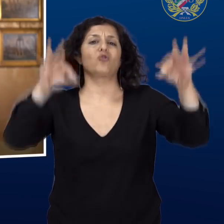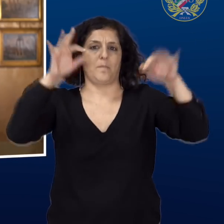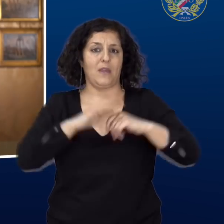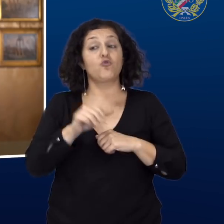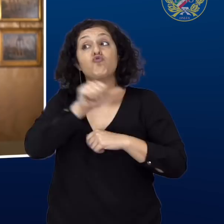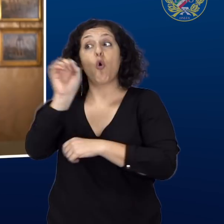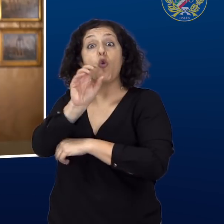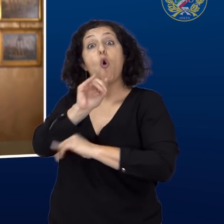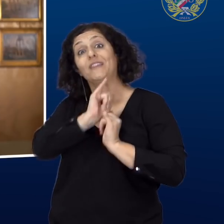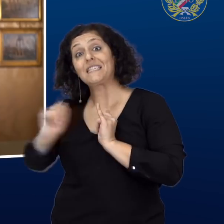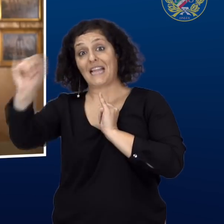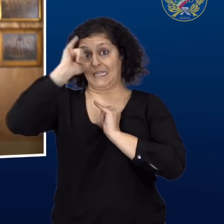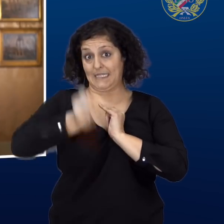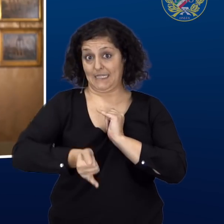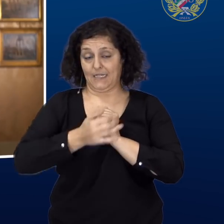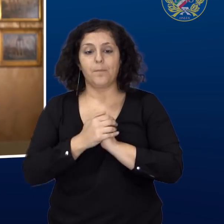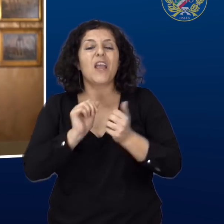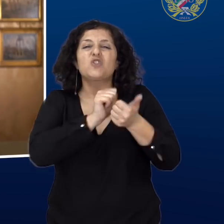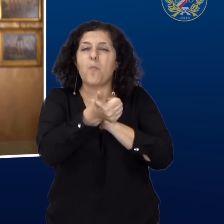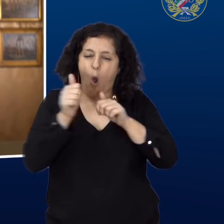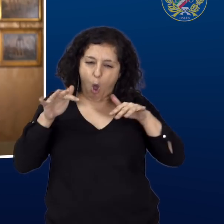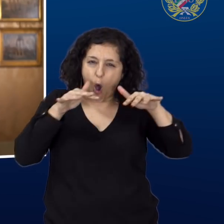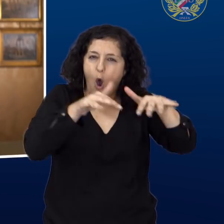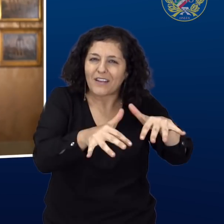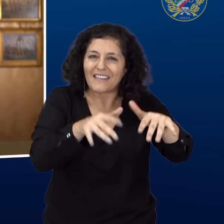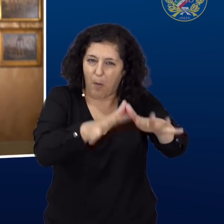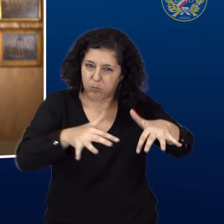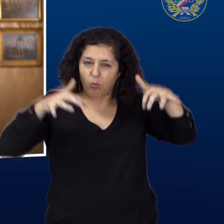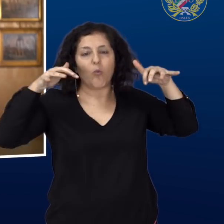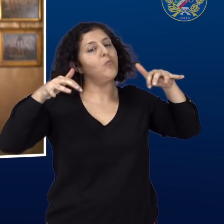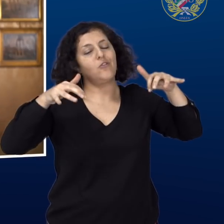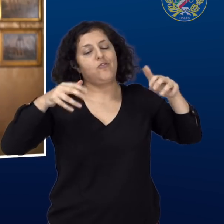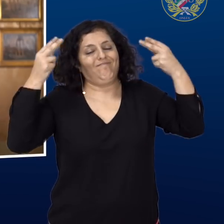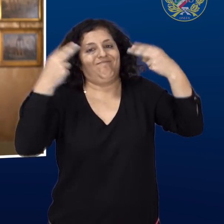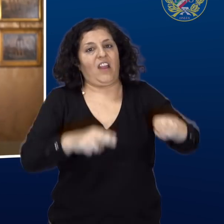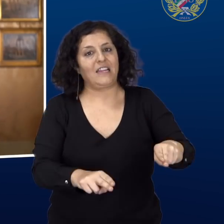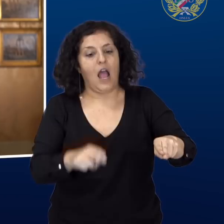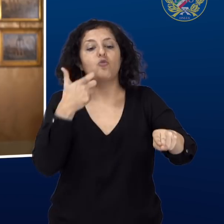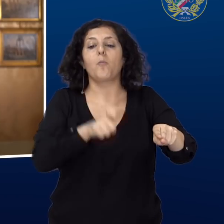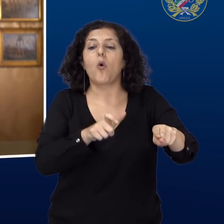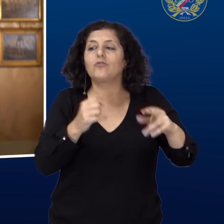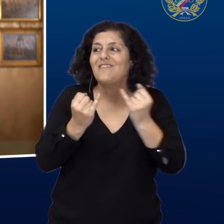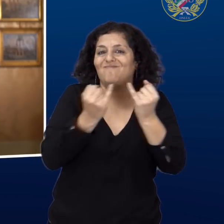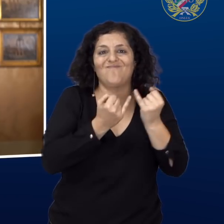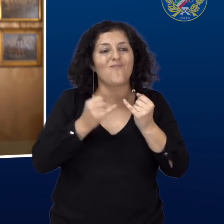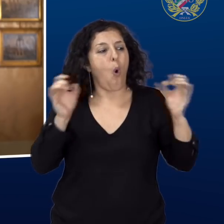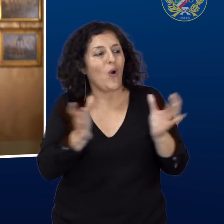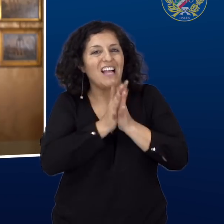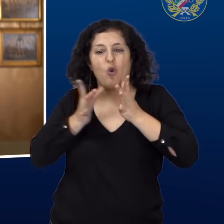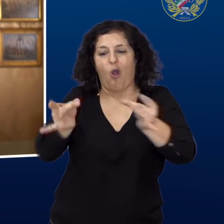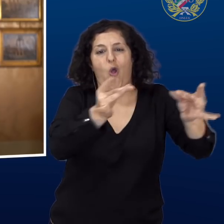salvo quelle a distanza. E non si svolgeranno manifestazioni sportive con la presenza del pubblico, in modo da prevenire